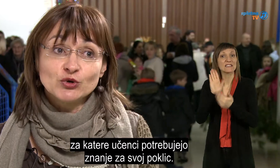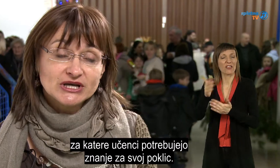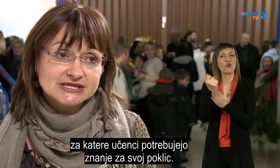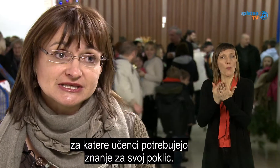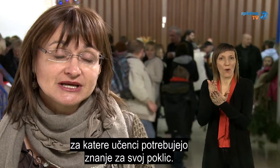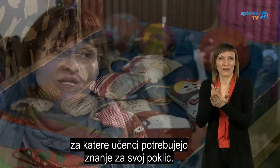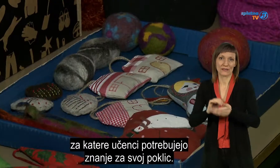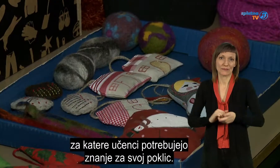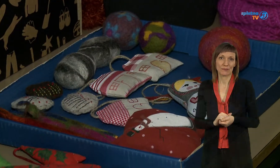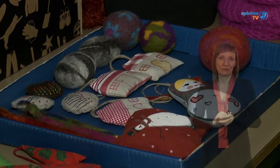poklic.